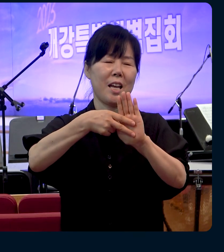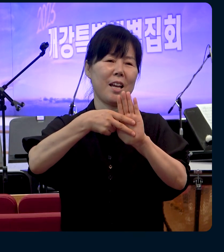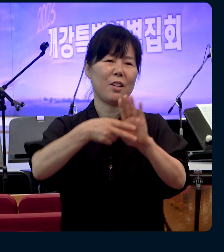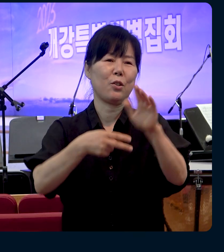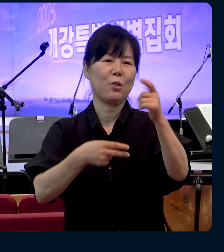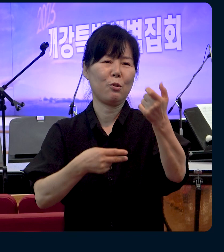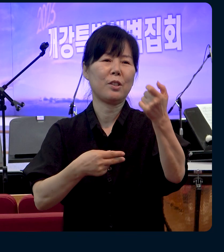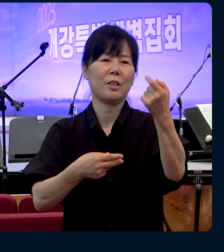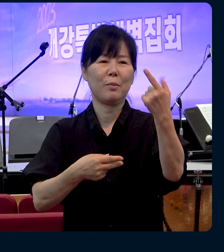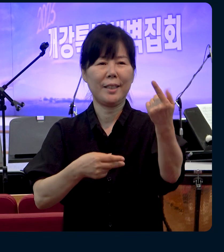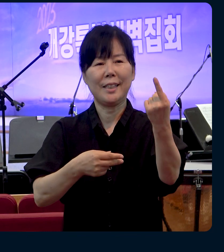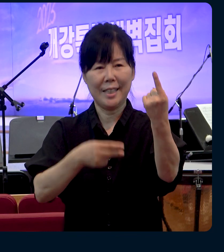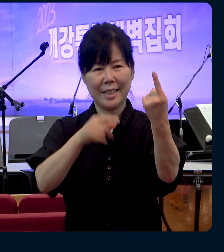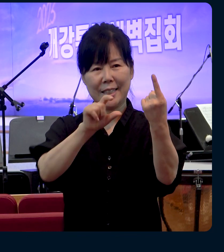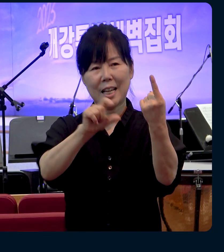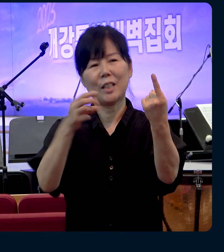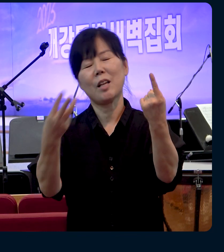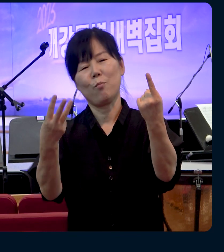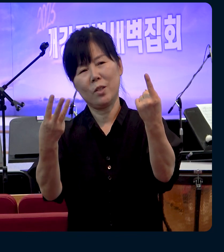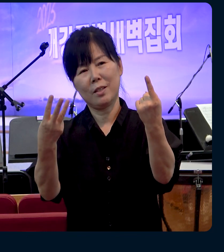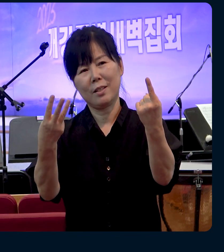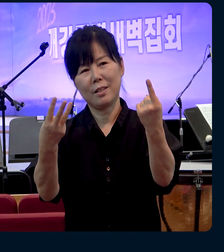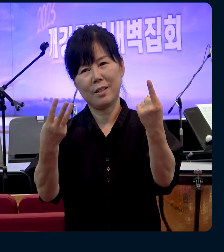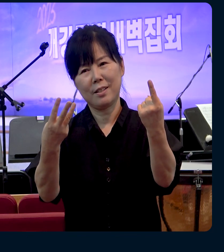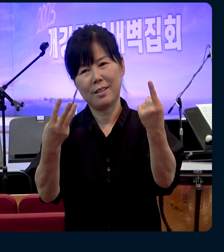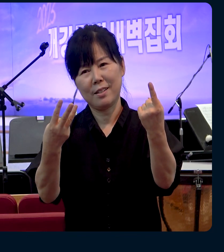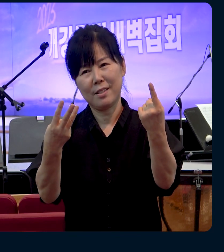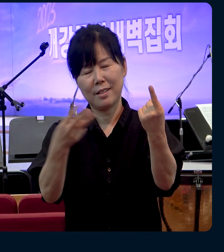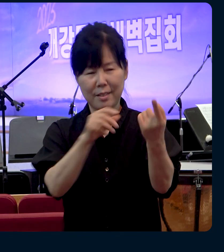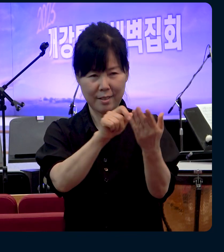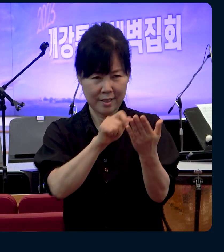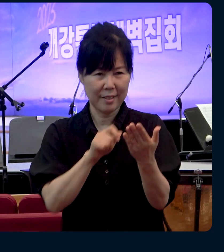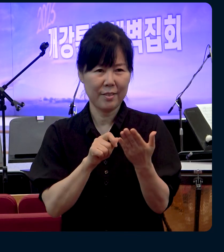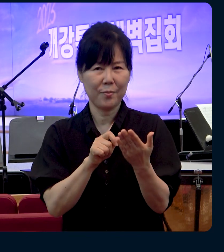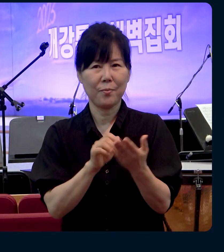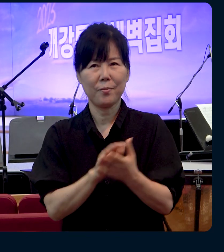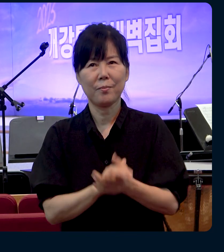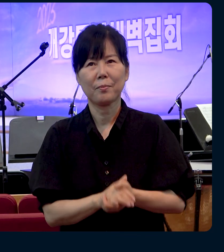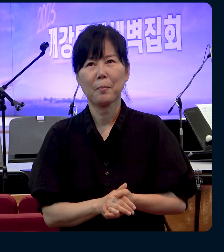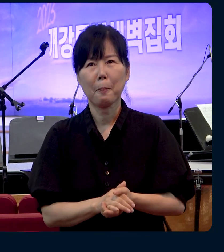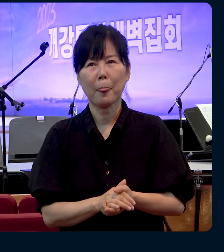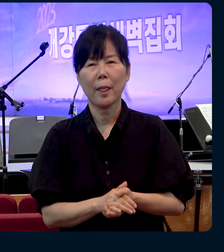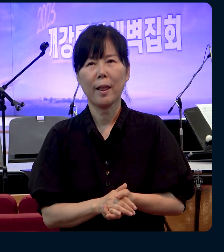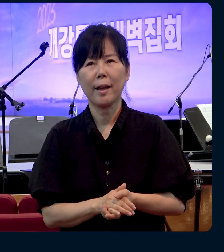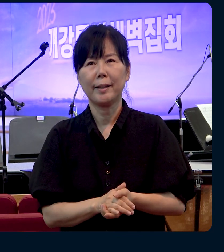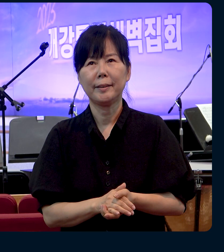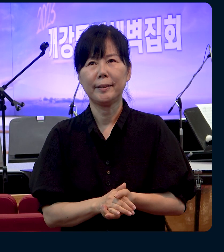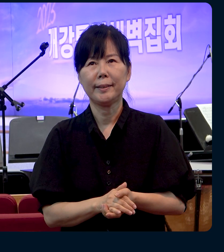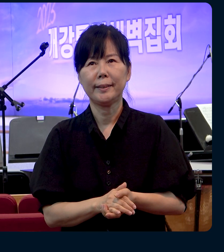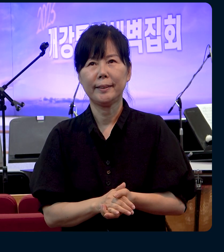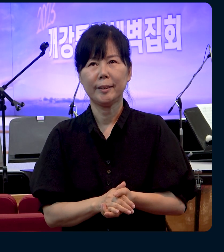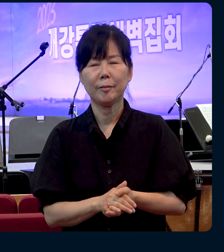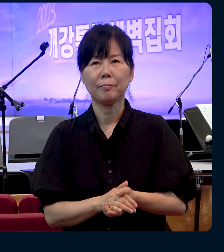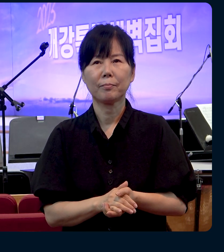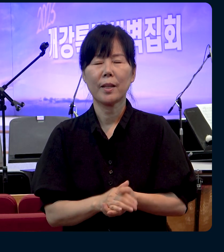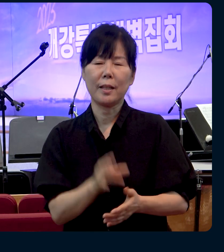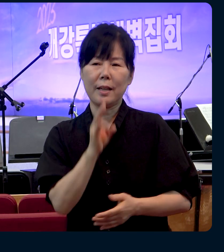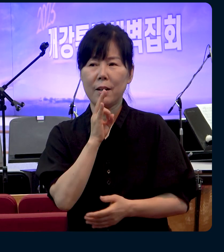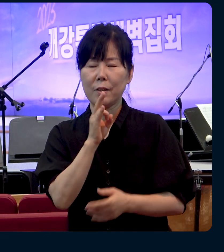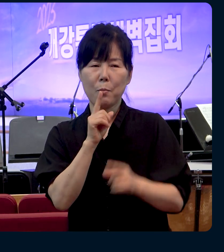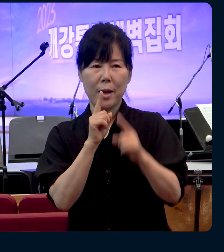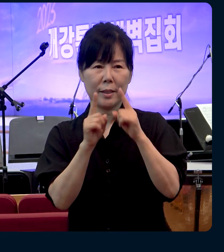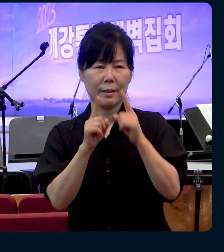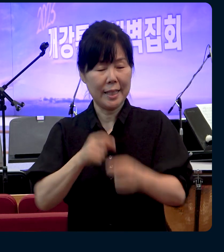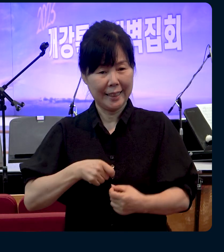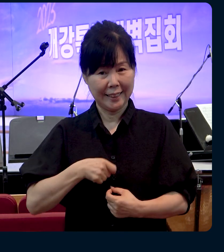나오는, 사실은 우리 주님께서 그대로 인용하셨던 말씀입니다. 이사야가 얘기했던 메시아 출사표에